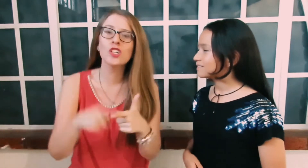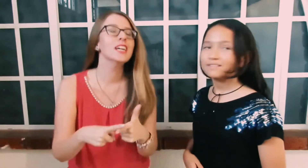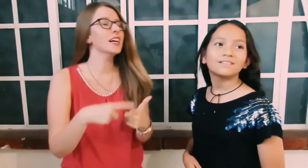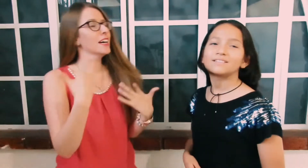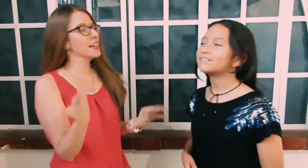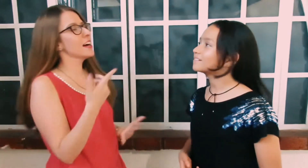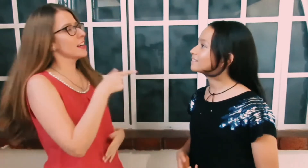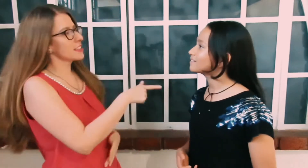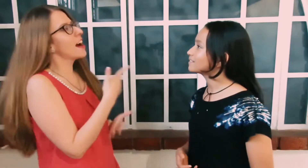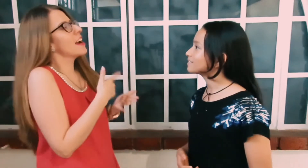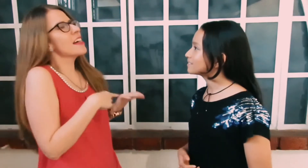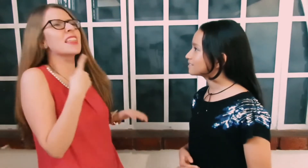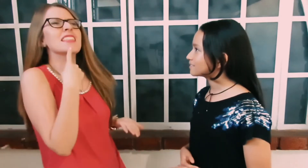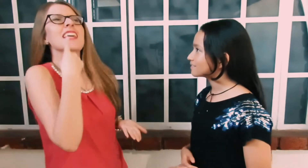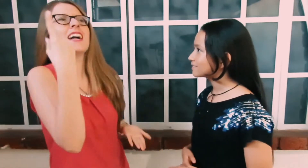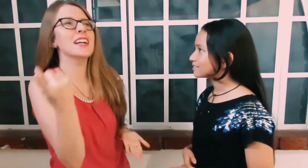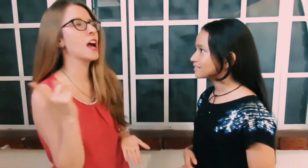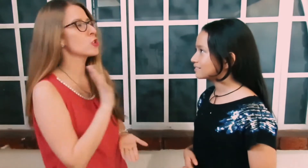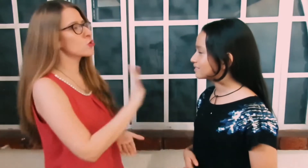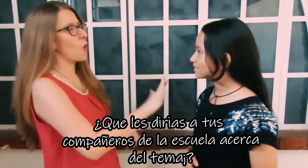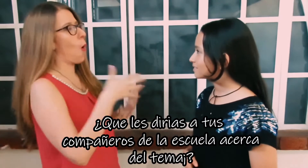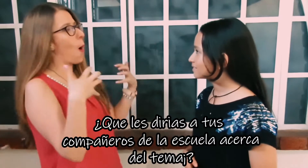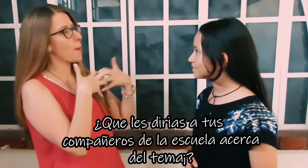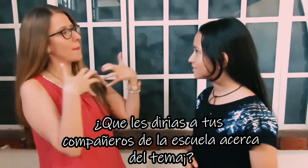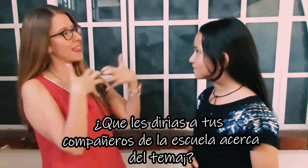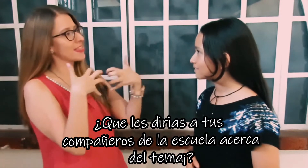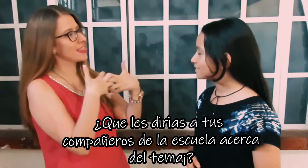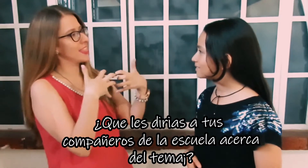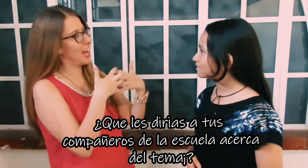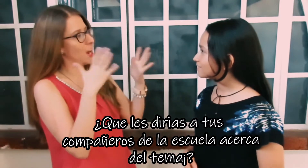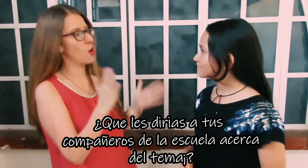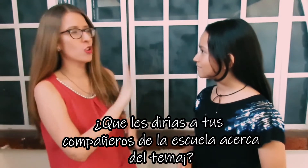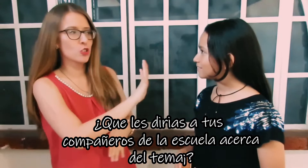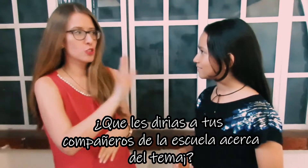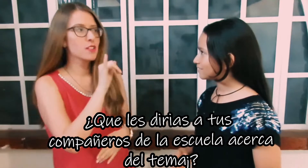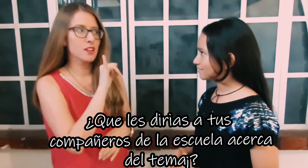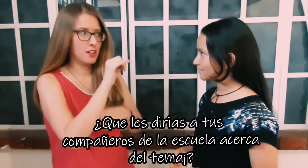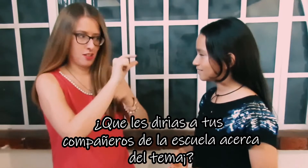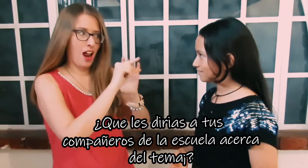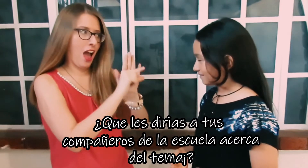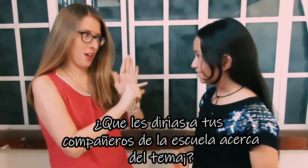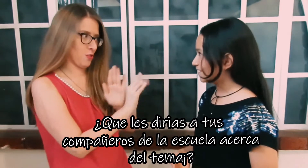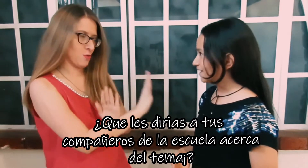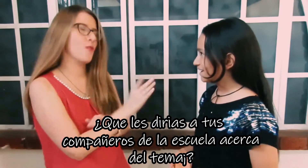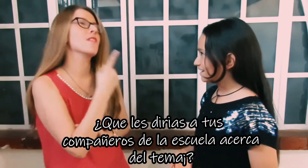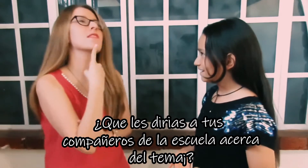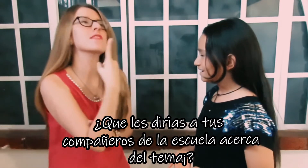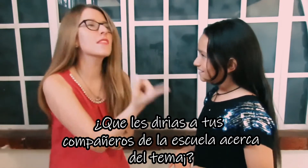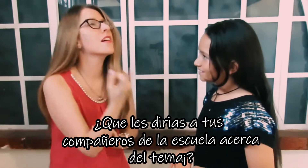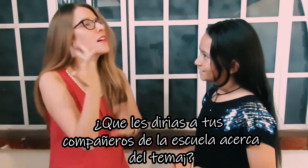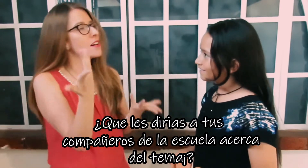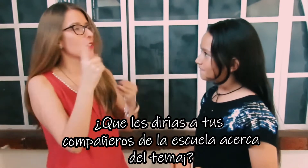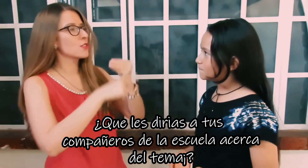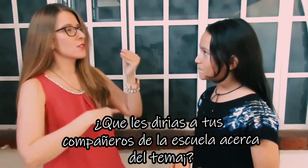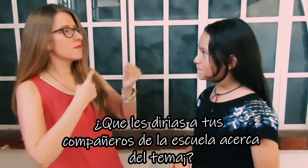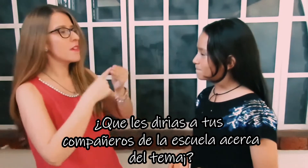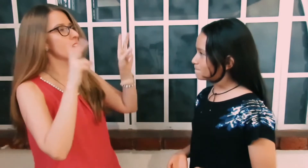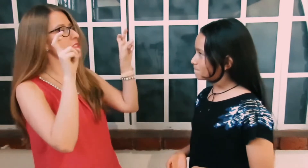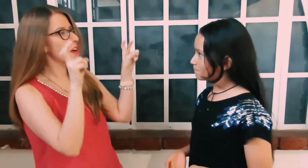Entonces, ¿qué dirías tú a tus compañeros de tu grado, por ejemplo,